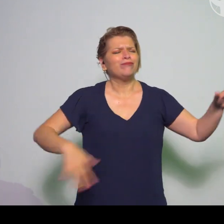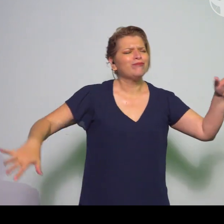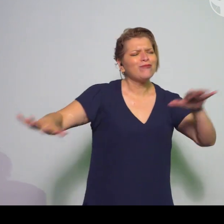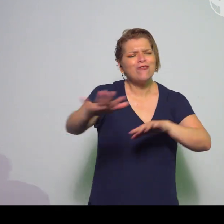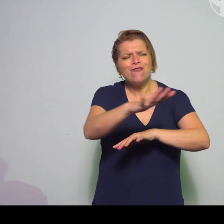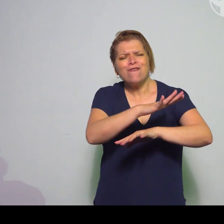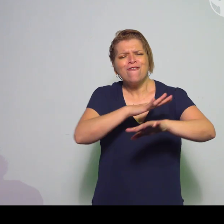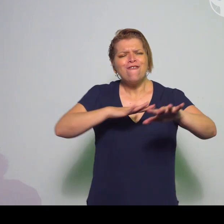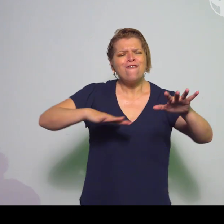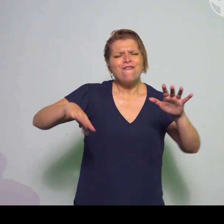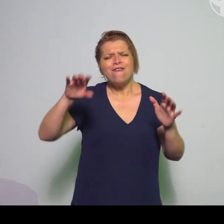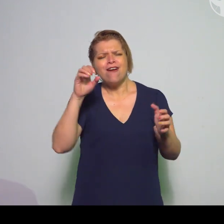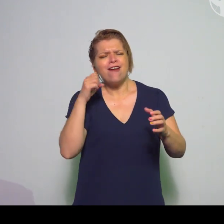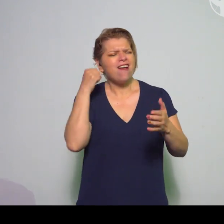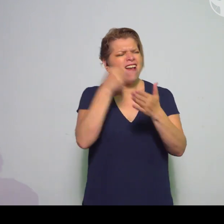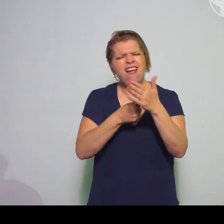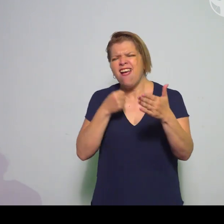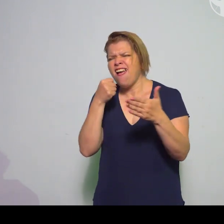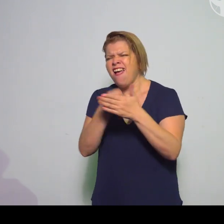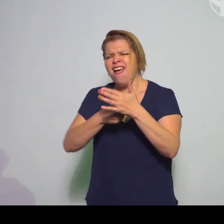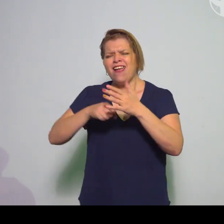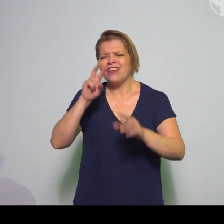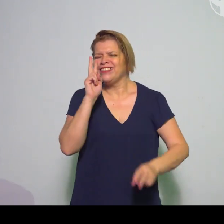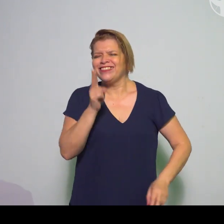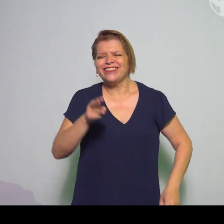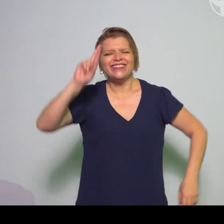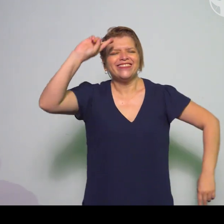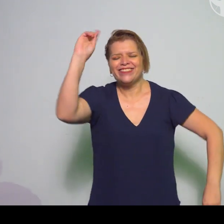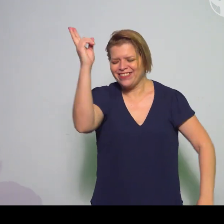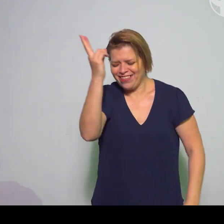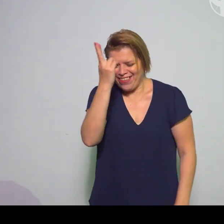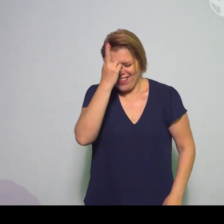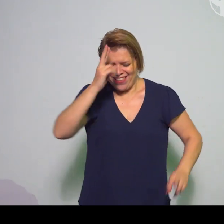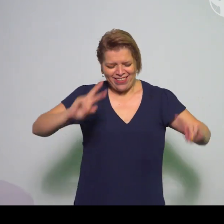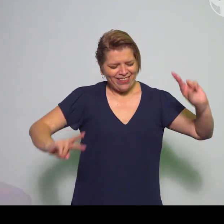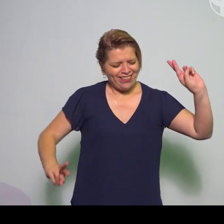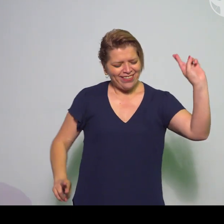sobre toda prueba eres rey.